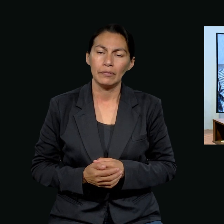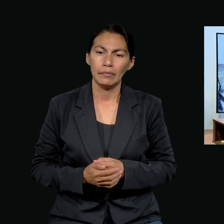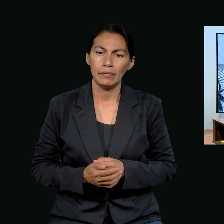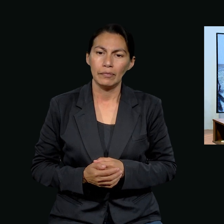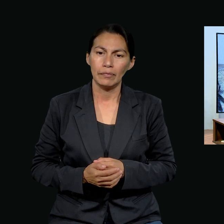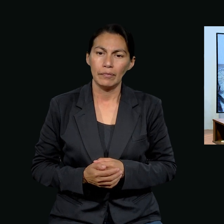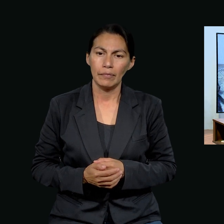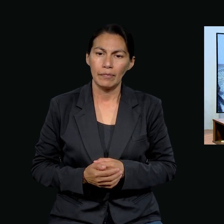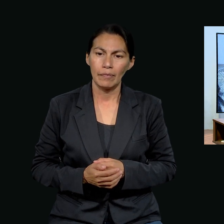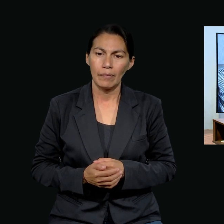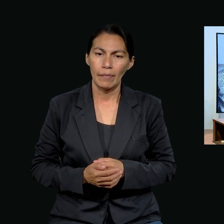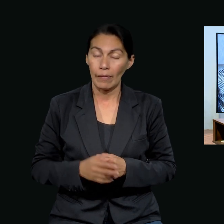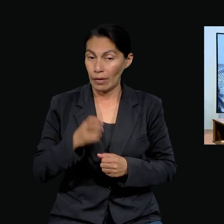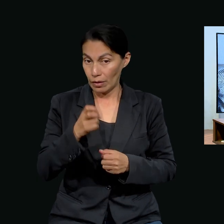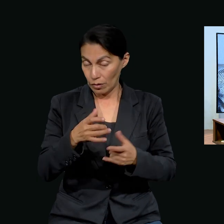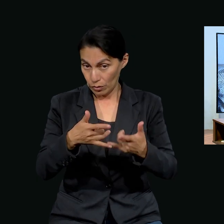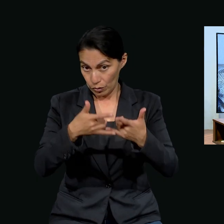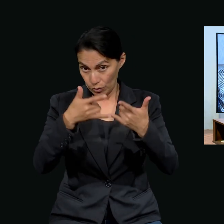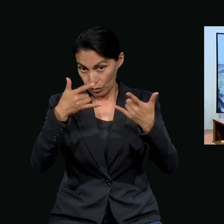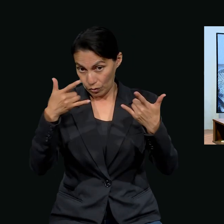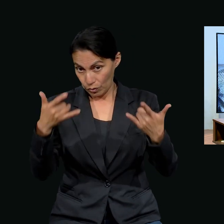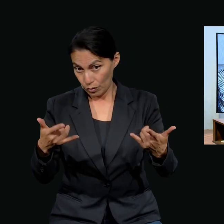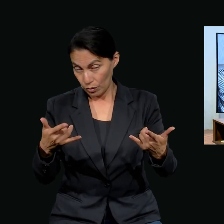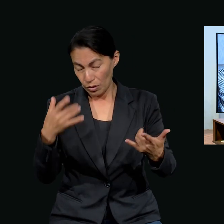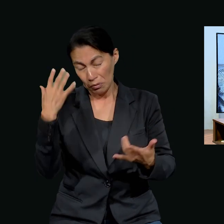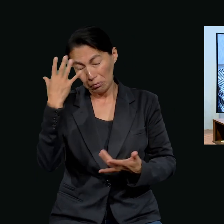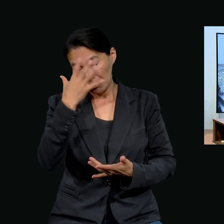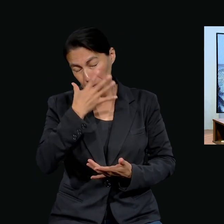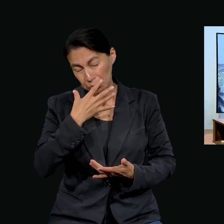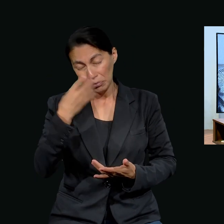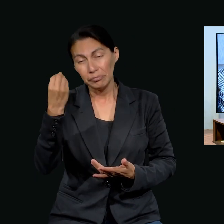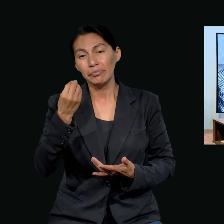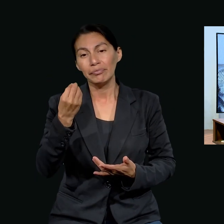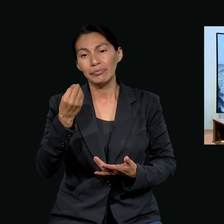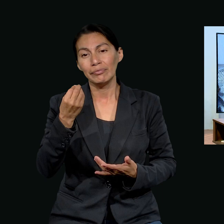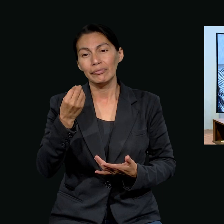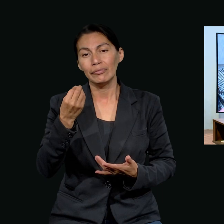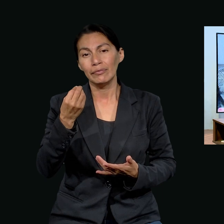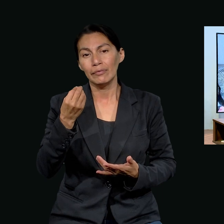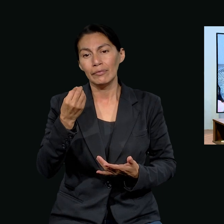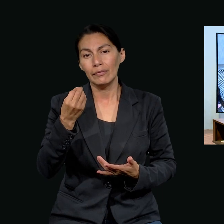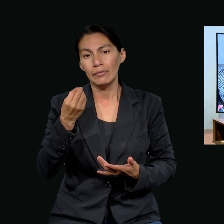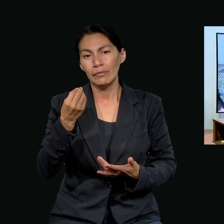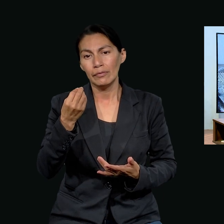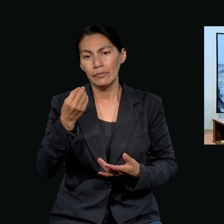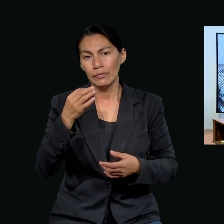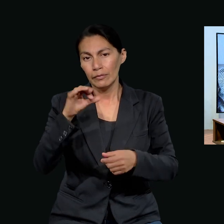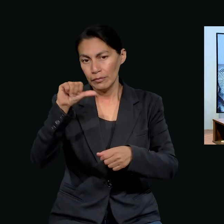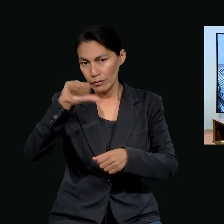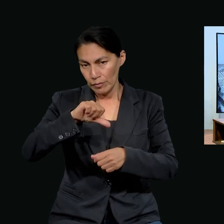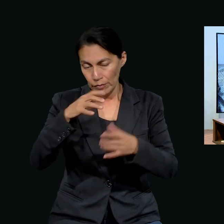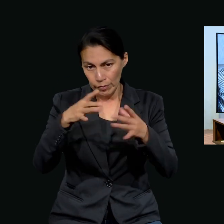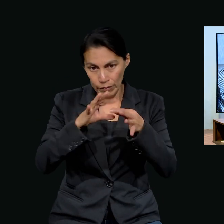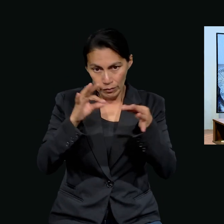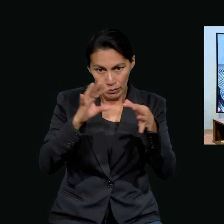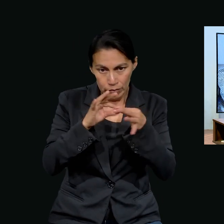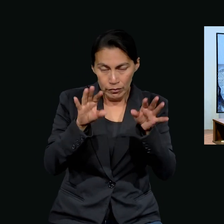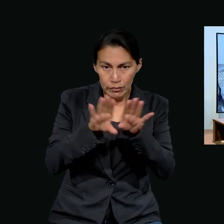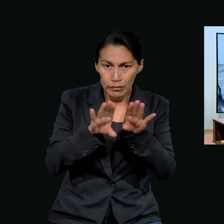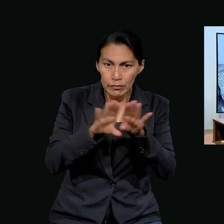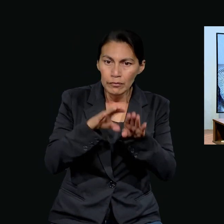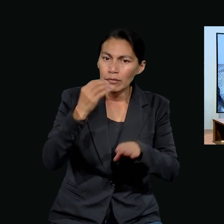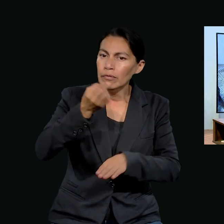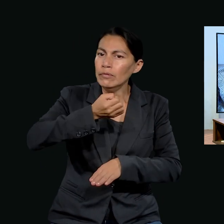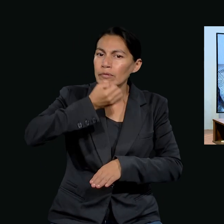Es una historia maravillosa que vamos a contar cómo la